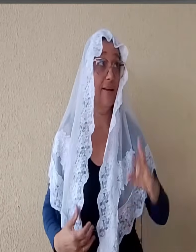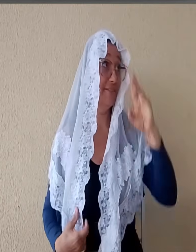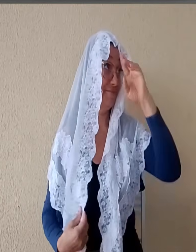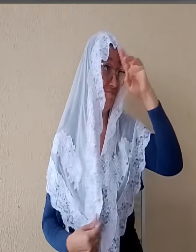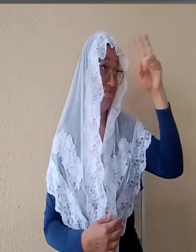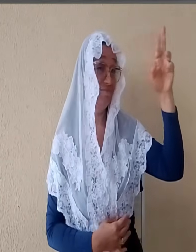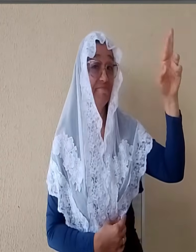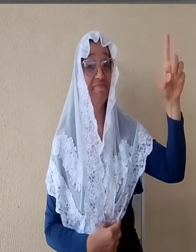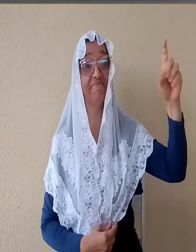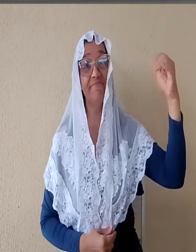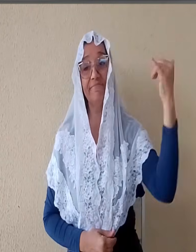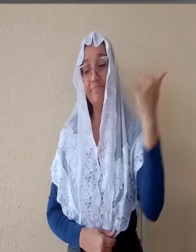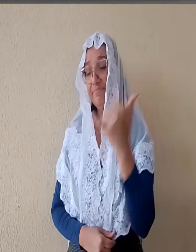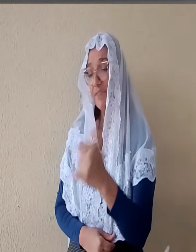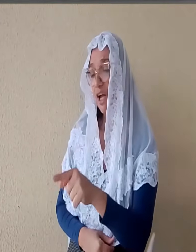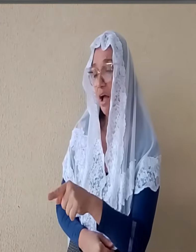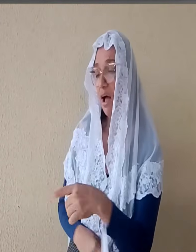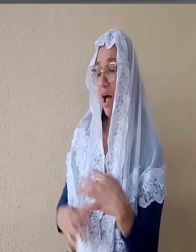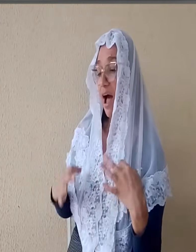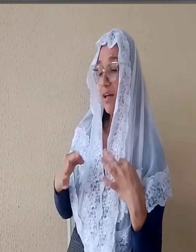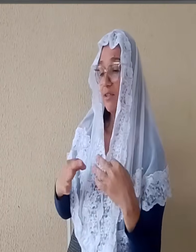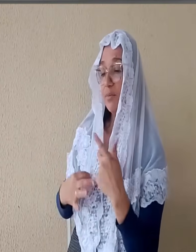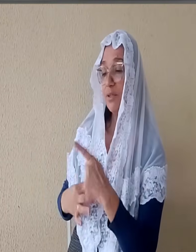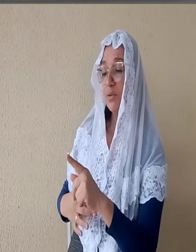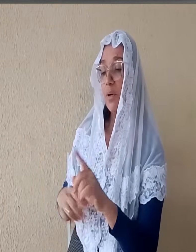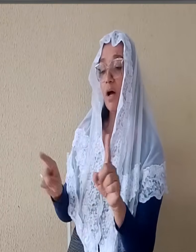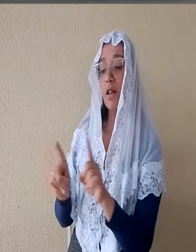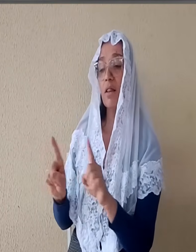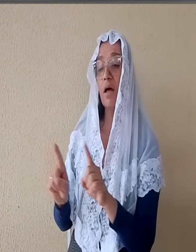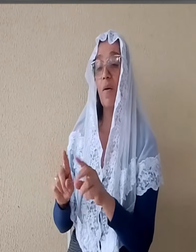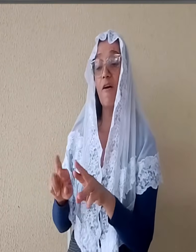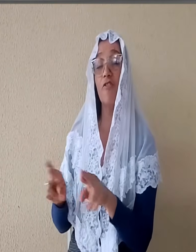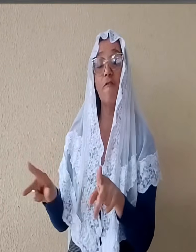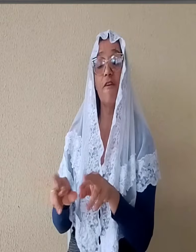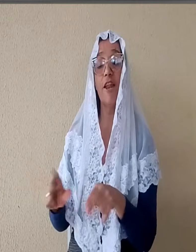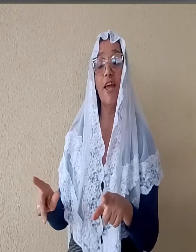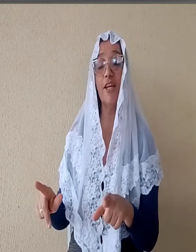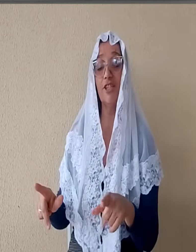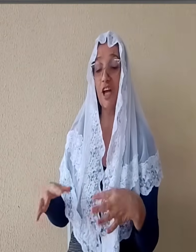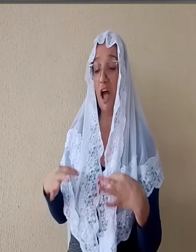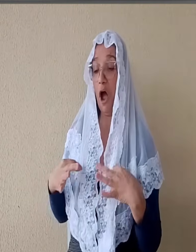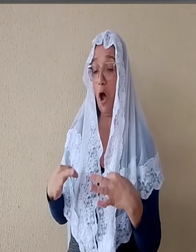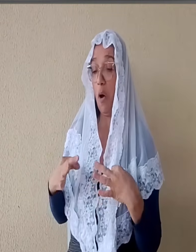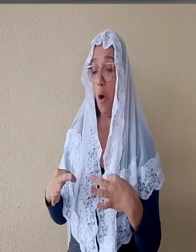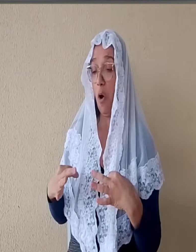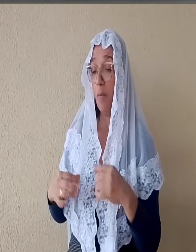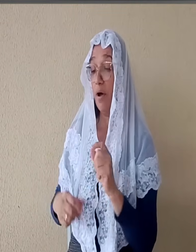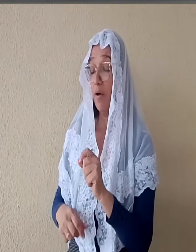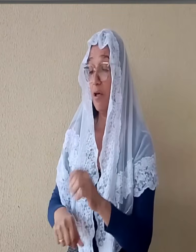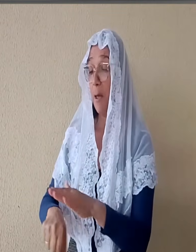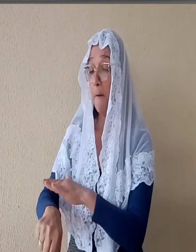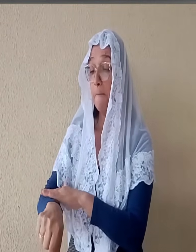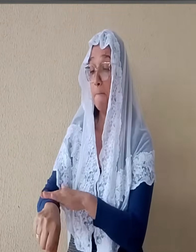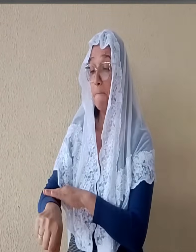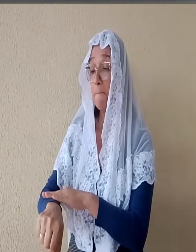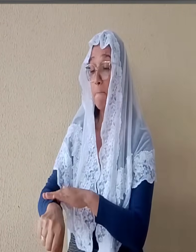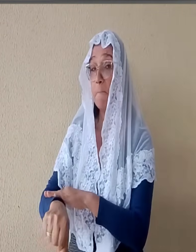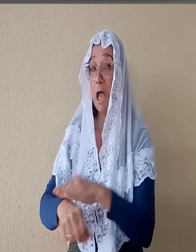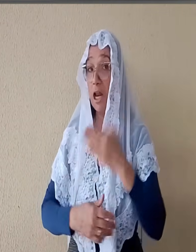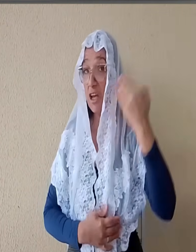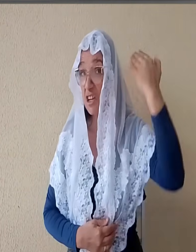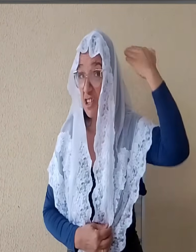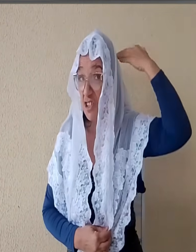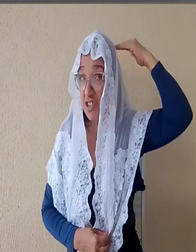quê? Pele de camelo, né? Ele, Senhor, mas pele de camelo eu já não posso comer